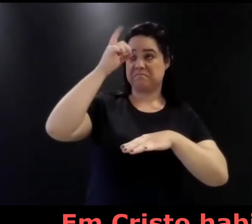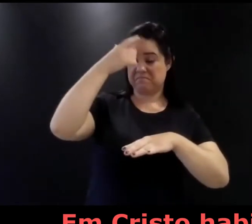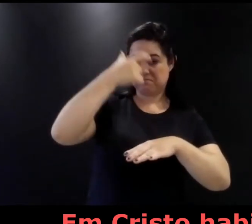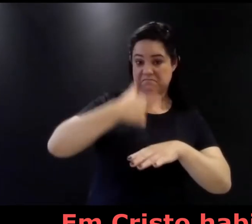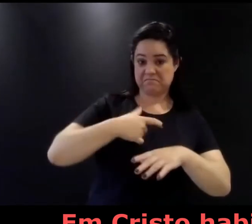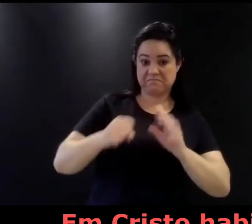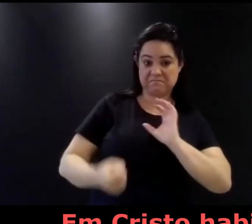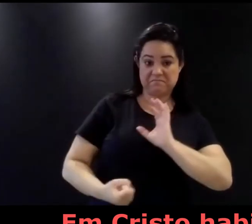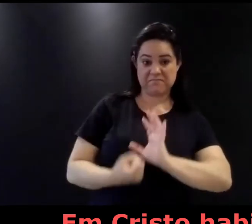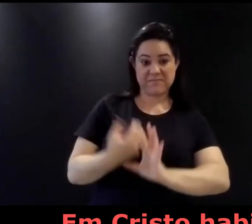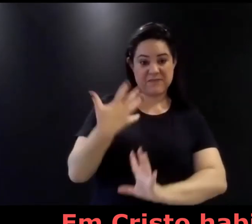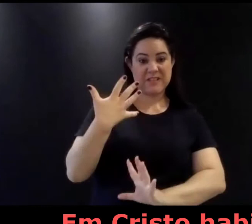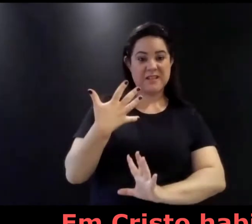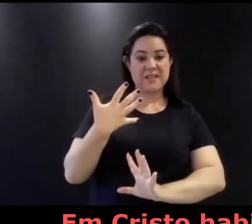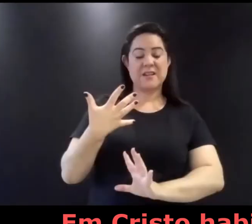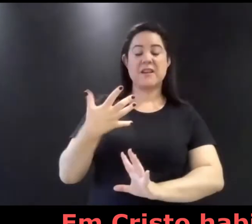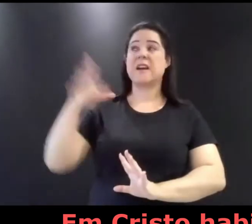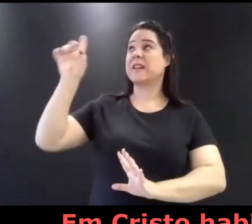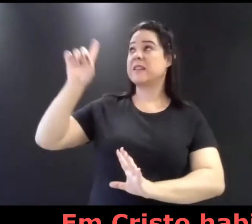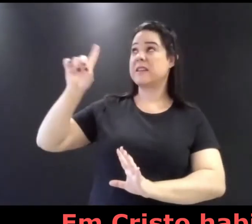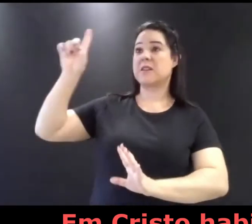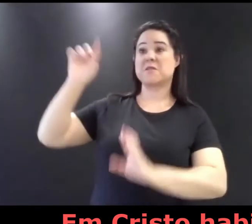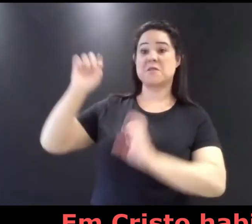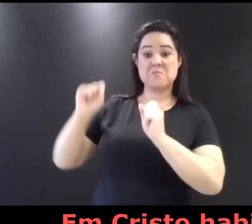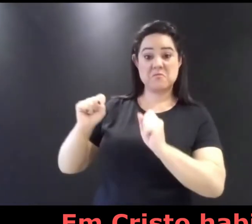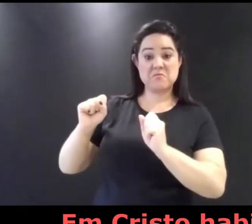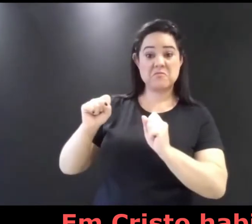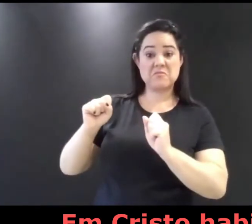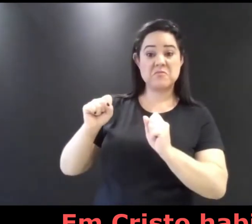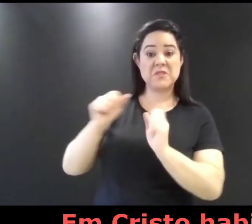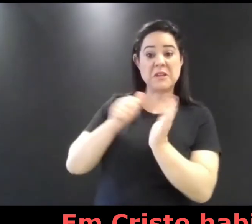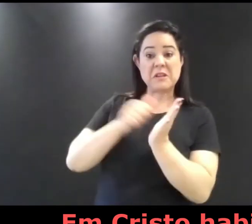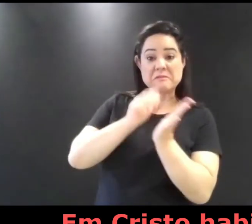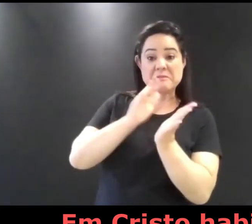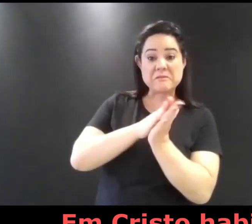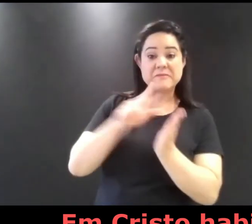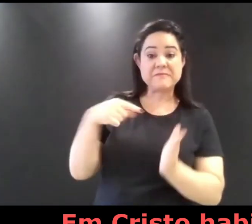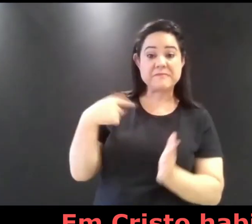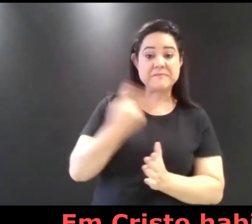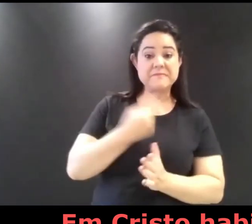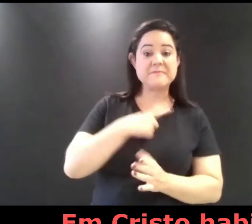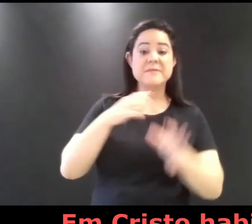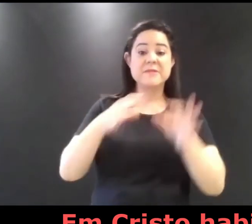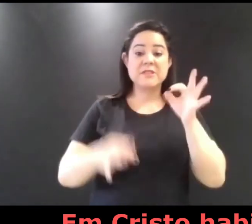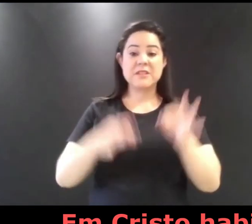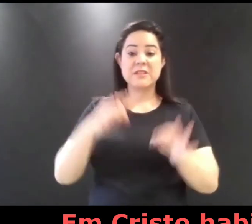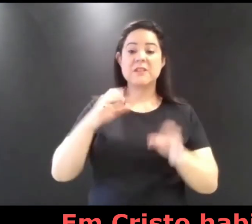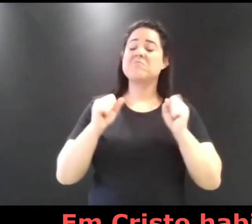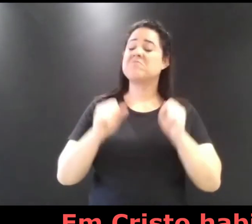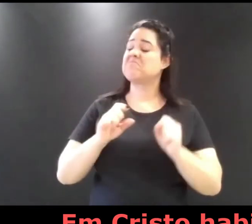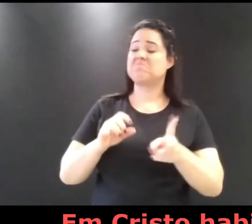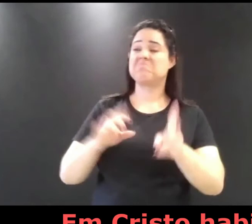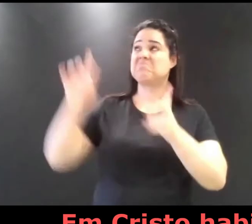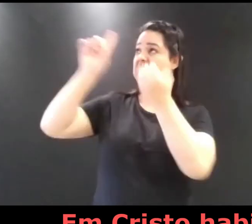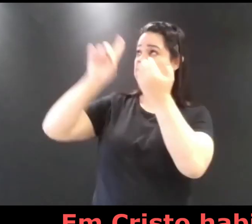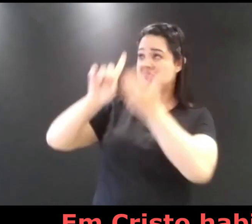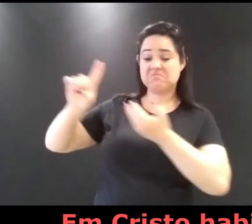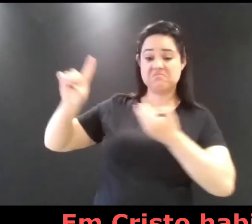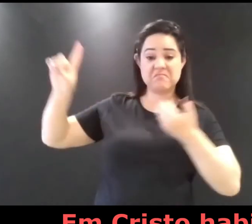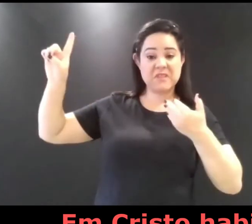nos condenar com justiça. O Criador que poderia nos manter afastados dele com